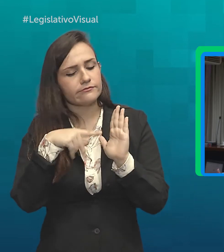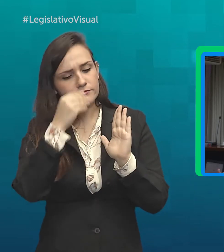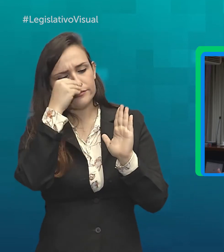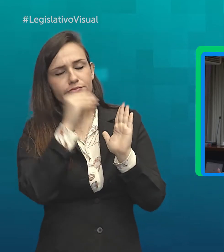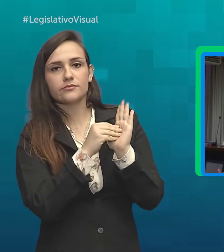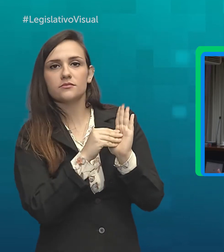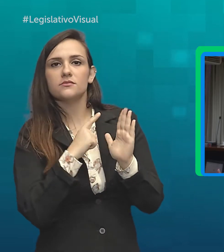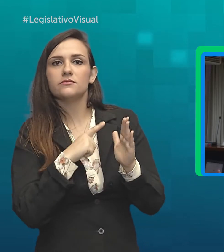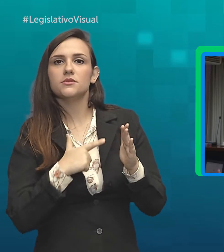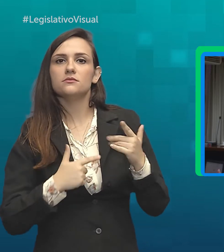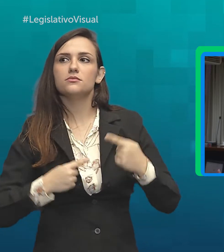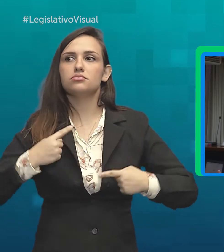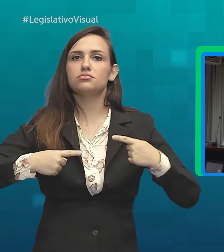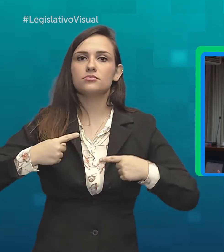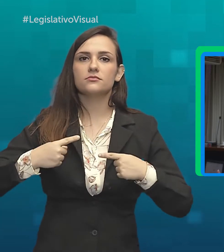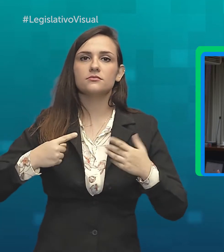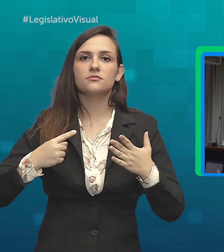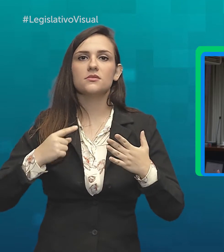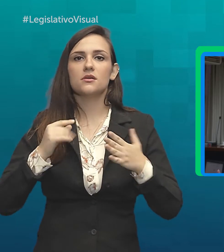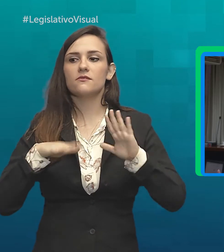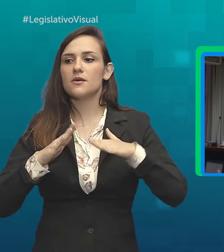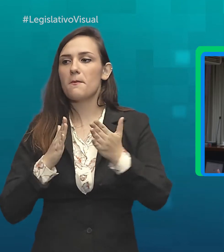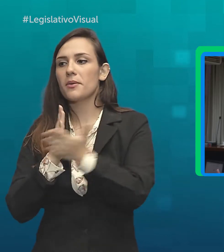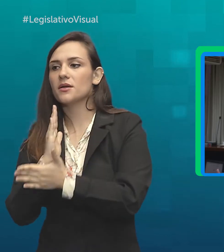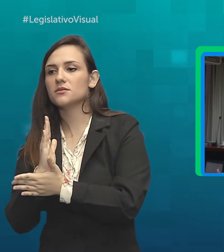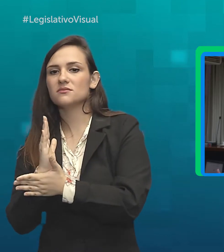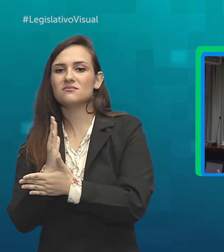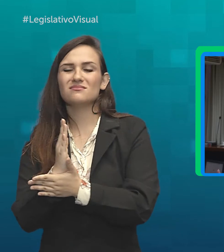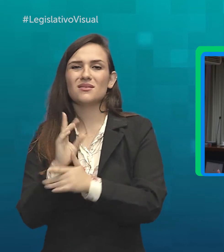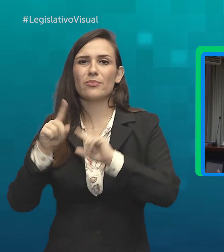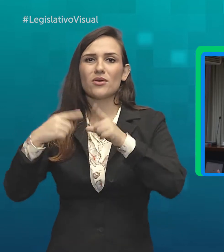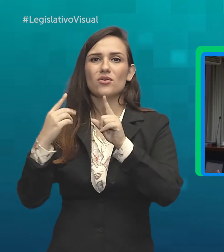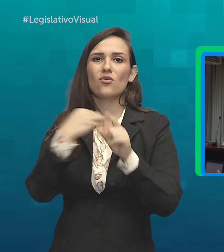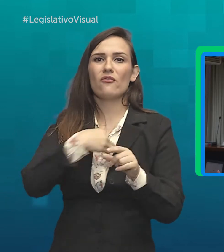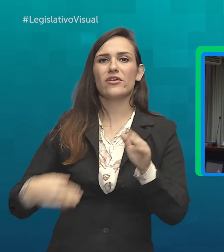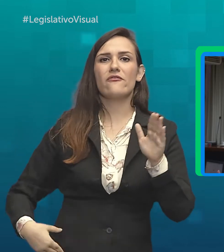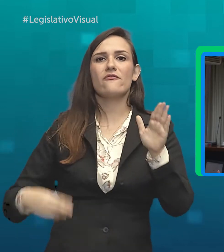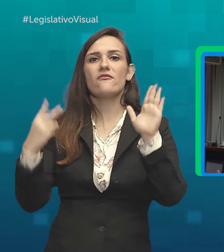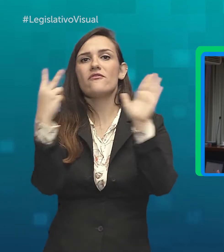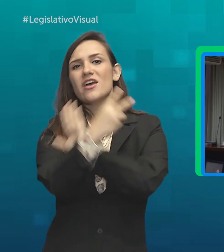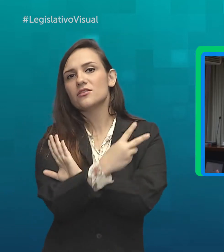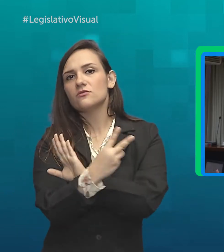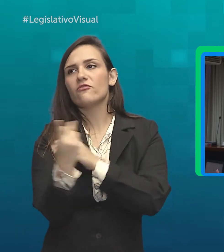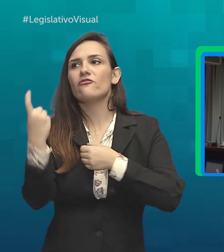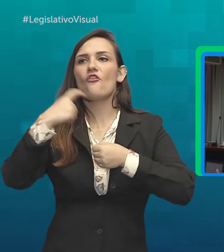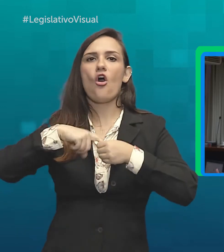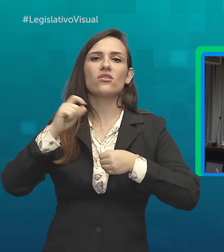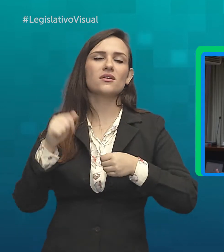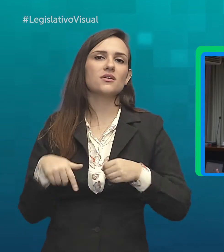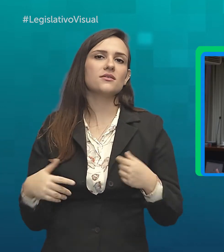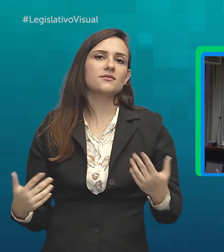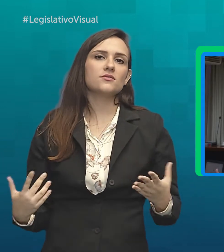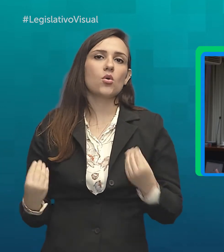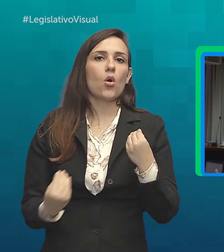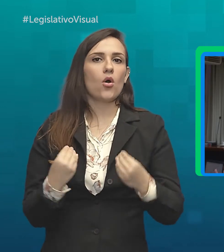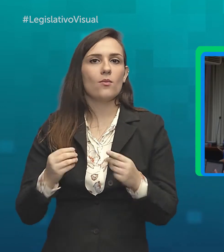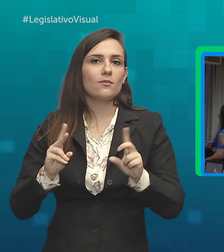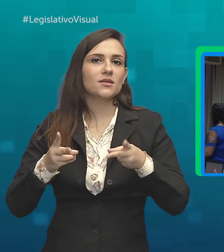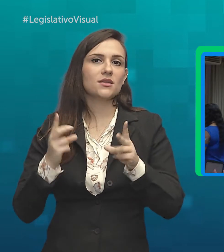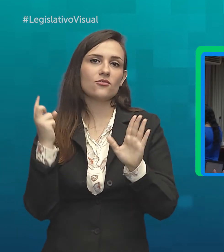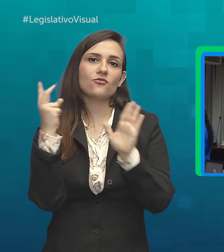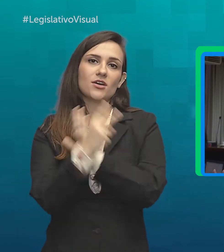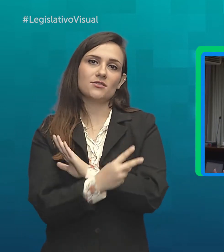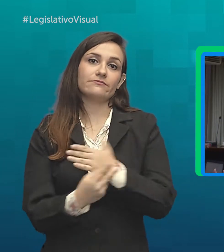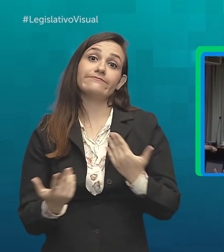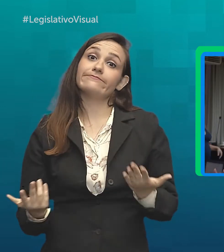inconstitucionais vai criar celeuma, né? Talvez a prova no plenário é vetada pelo governo e depois ele volta para